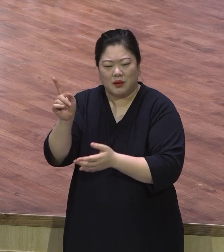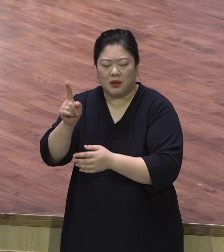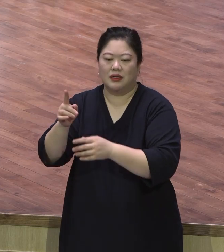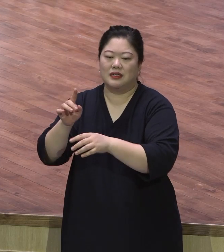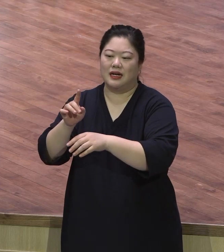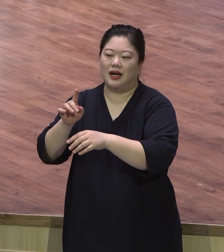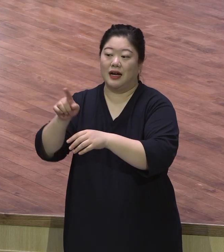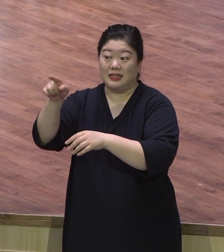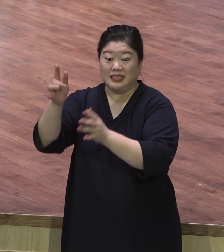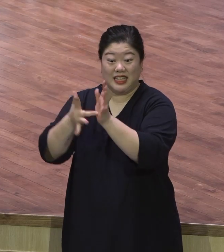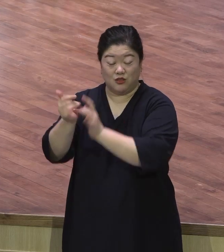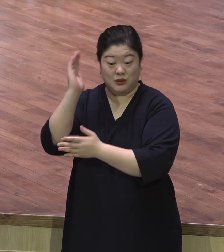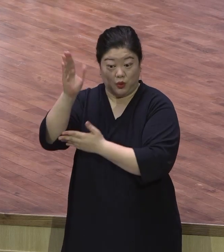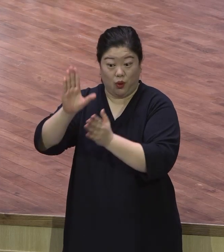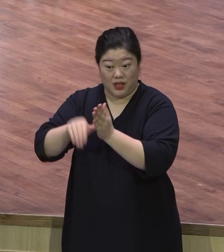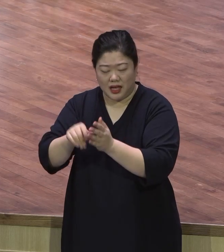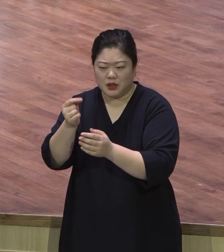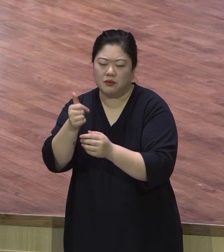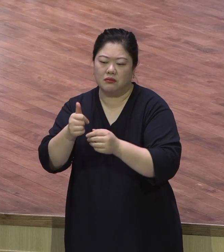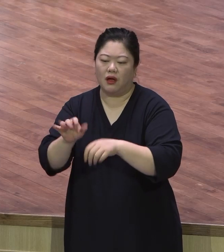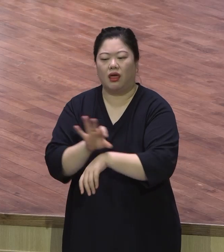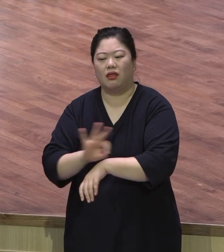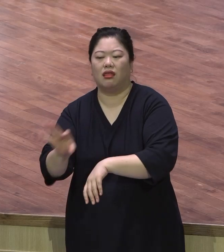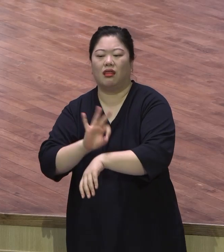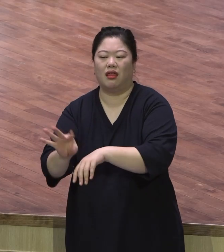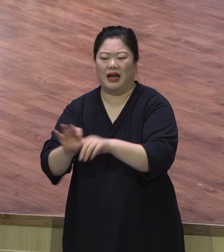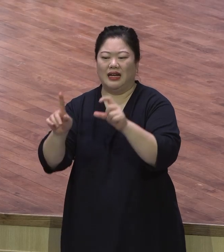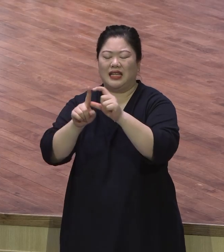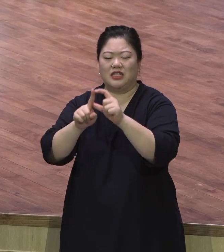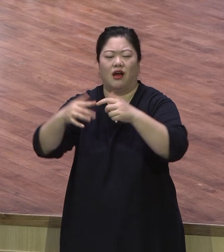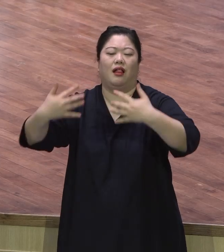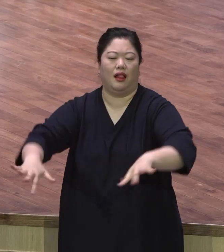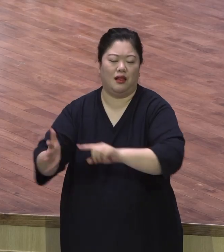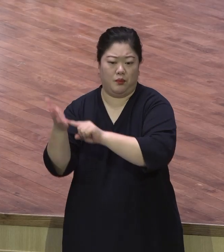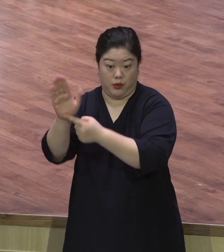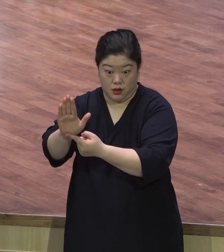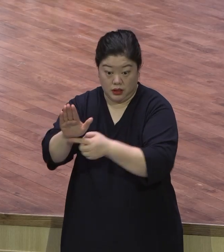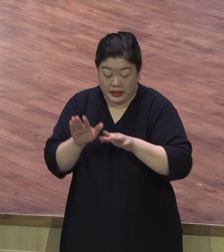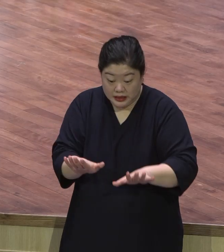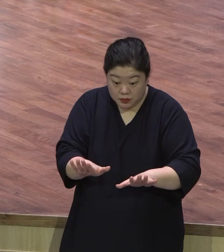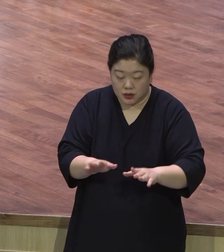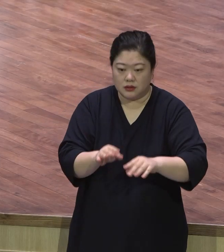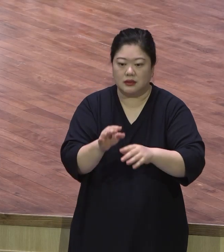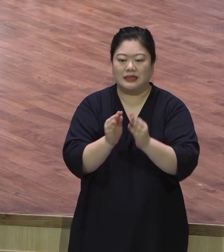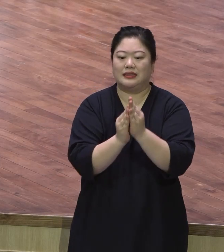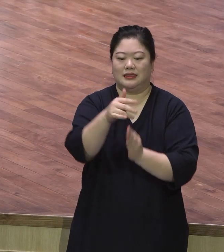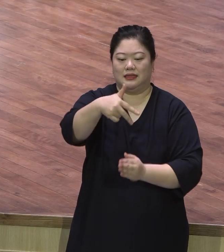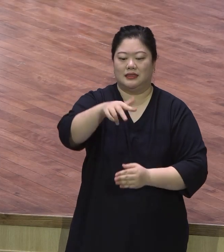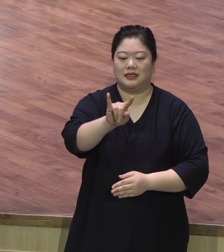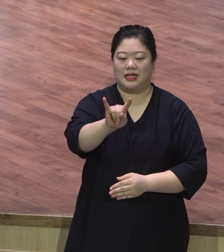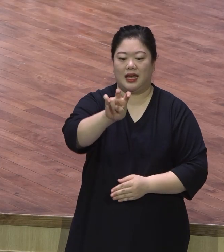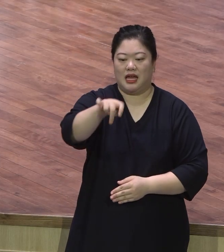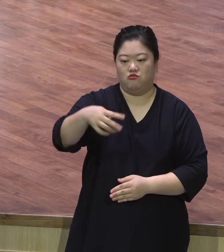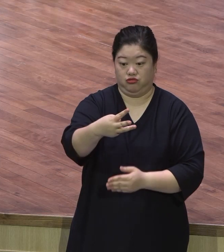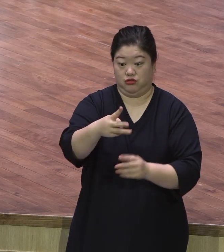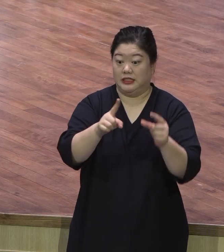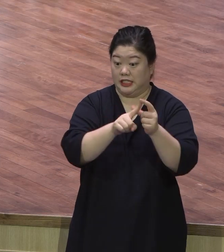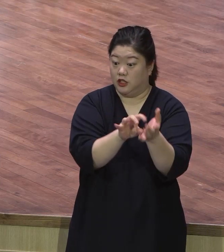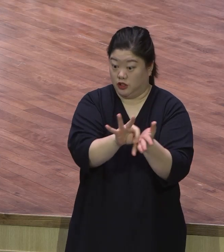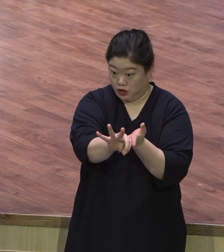바로 제물이다 이렇게 구체화하죠 구체화할 시기잖아요 제물이 뭐냐 헬란 말로 마모나스